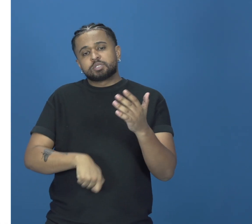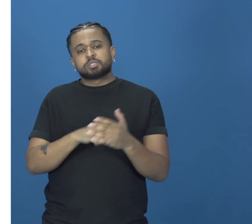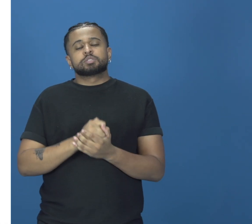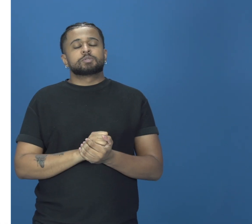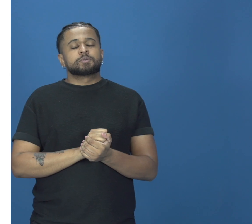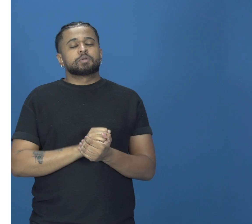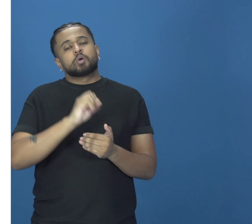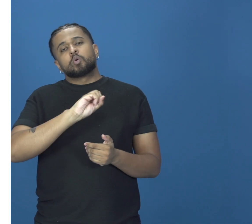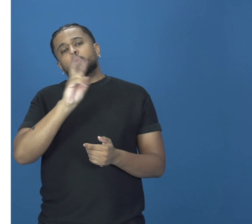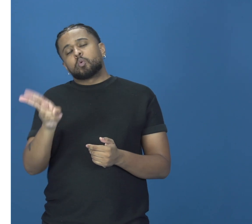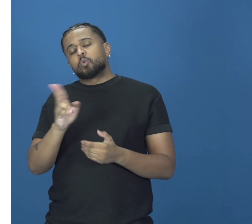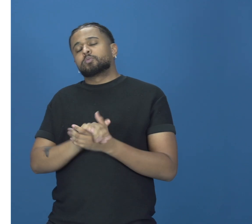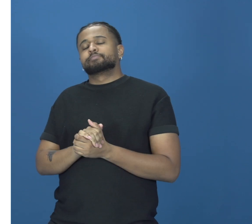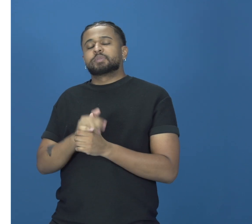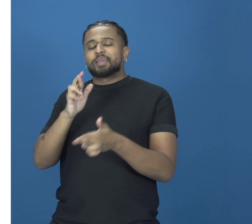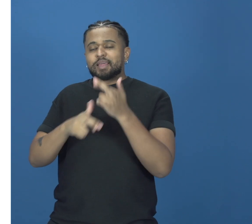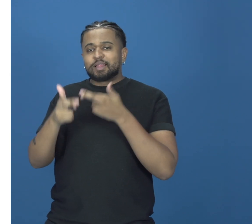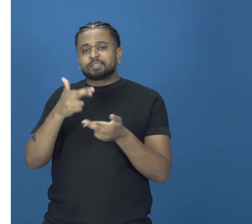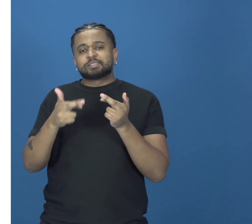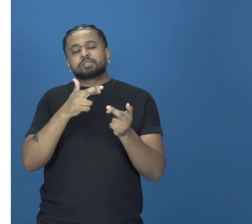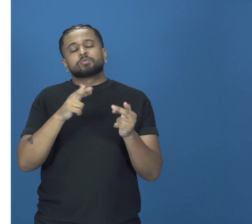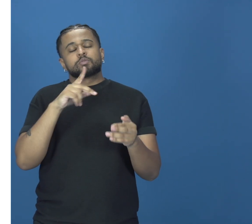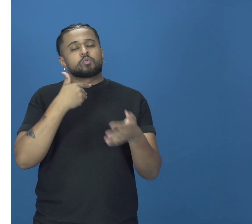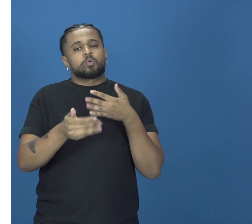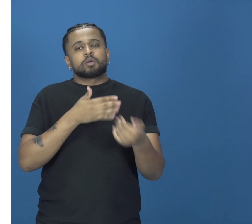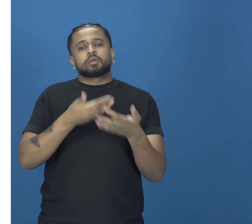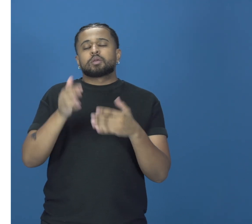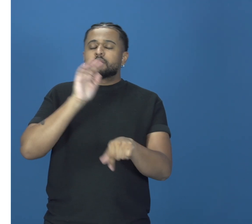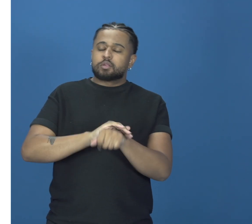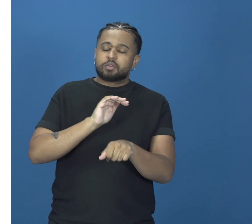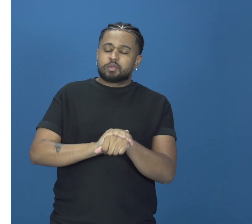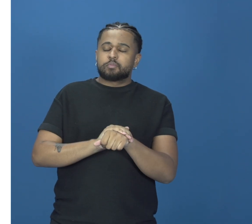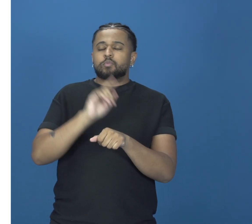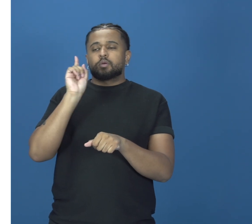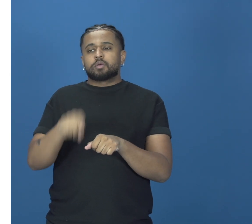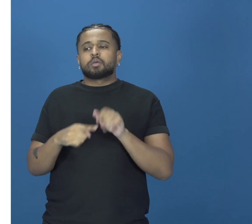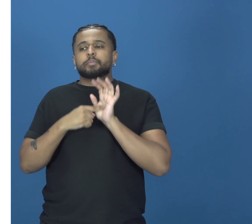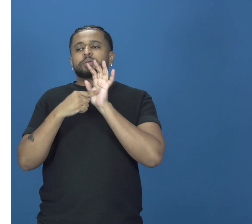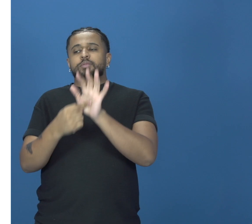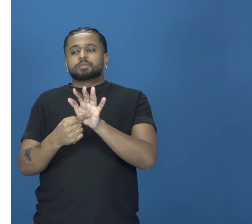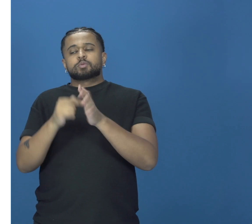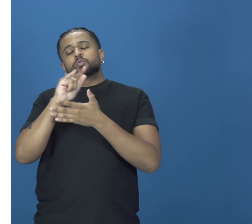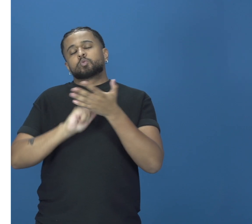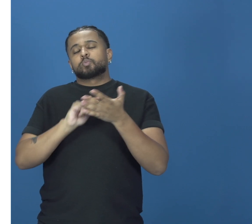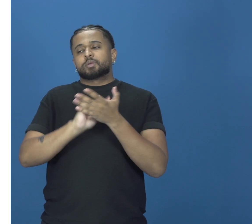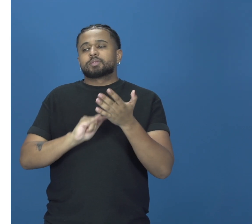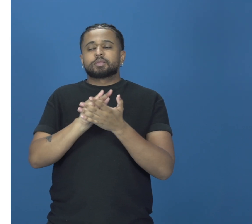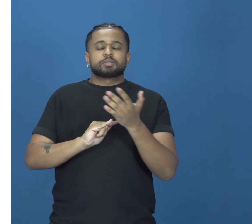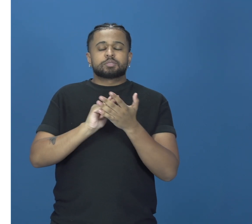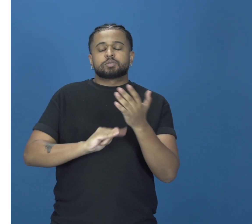inscrição ou aquele em relação ao qual, a qualquer tempo, for imputado a apresentação de